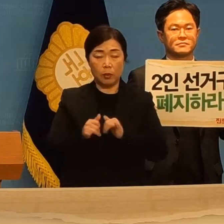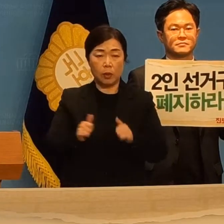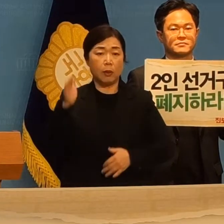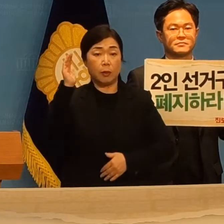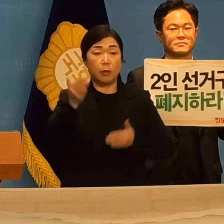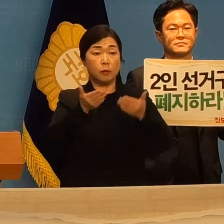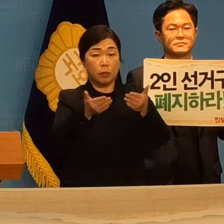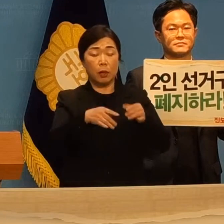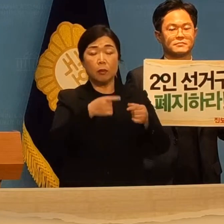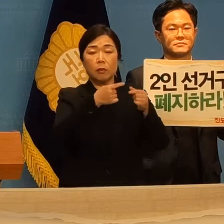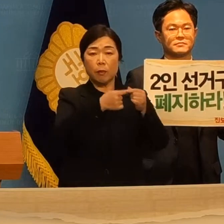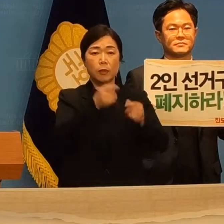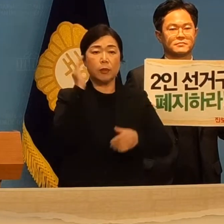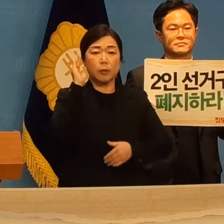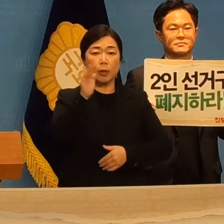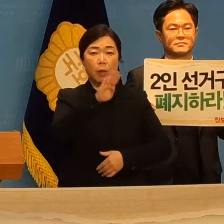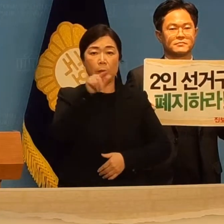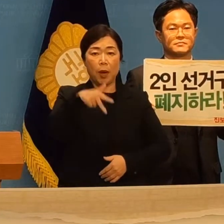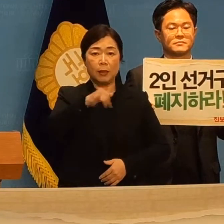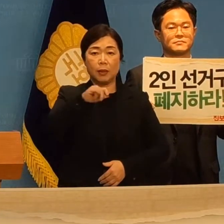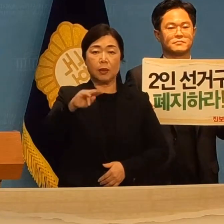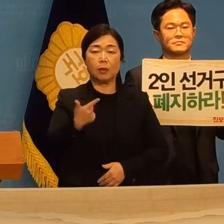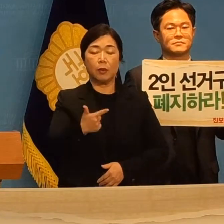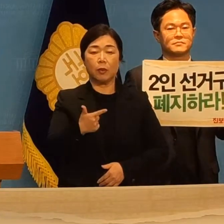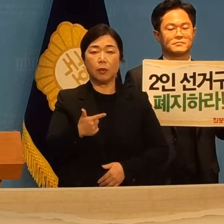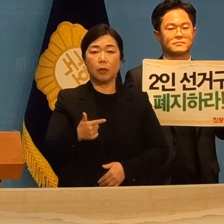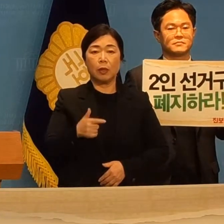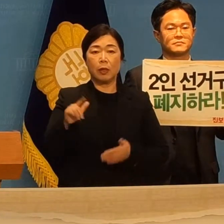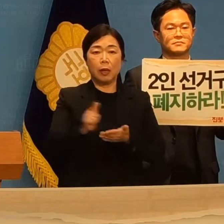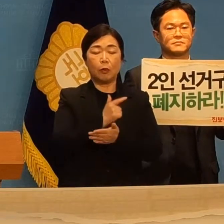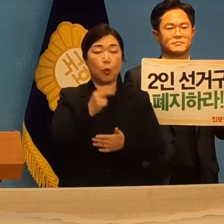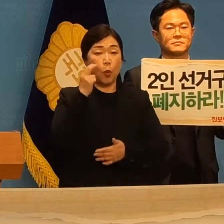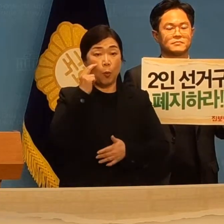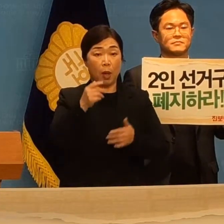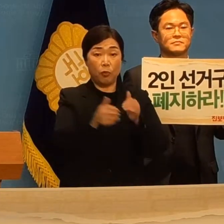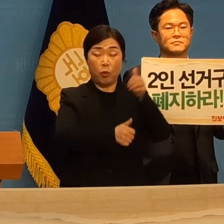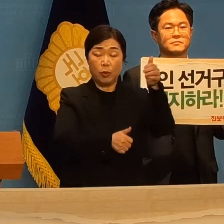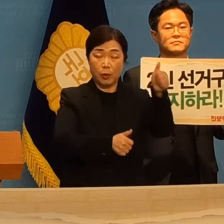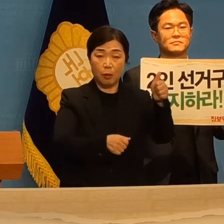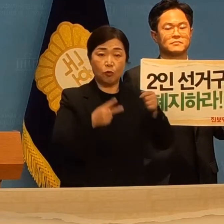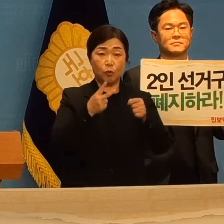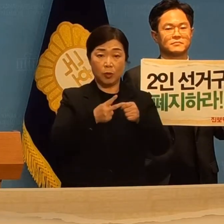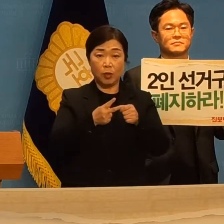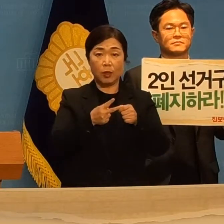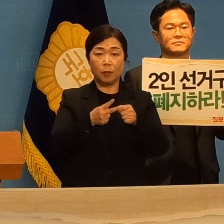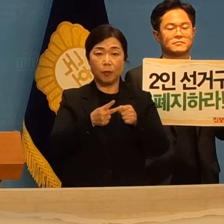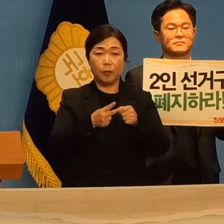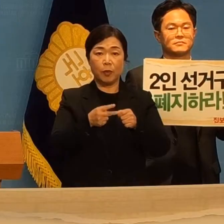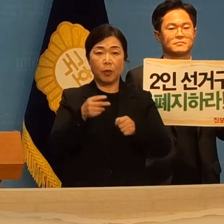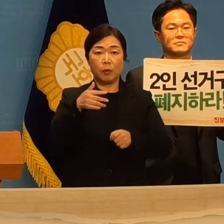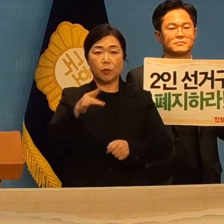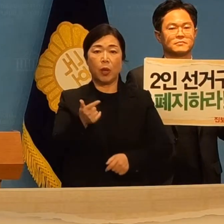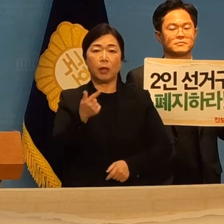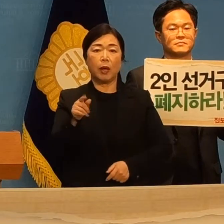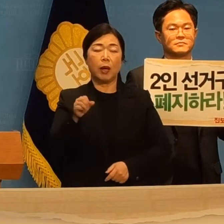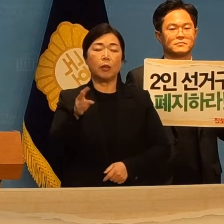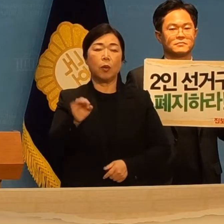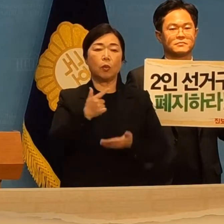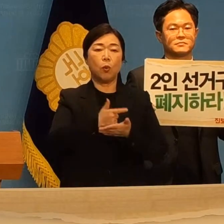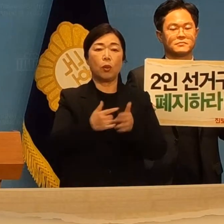텐데요. 첫 번째 발언으로 박지선 진보당 강동 송파 위원장님, 그리고 두 번째 발언은 최나영 진보당